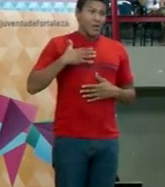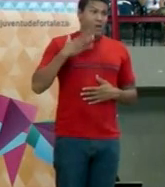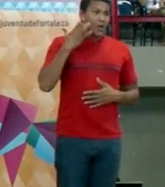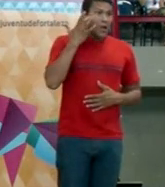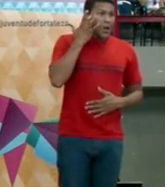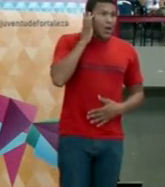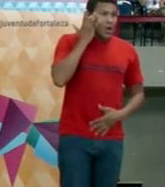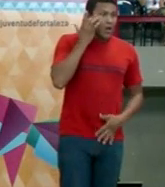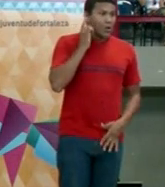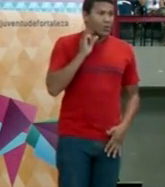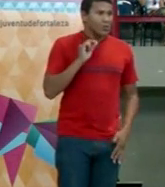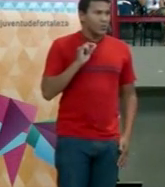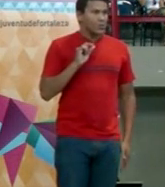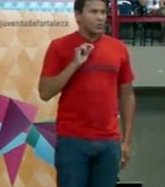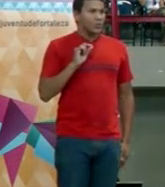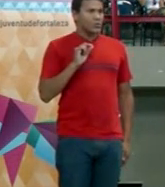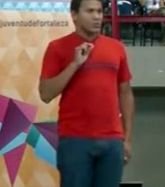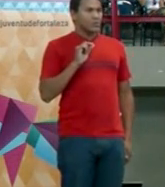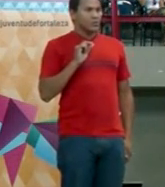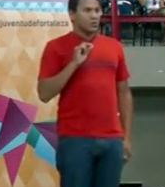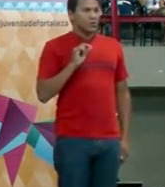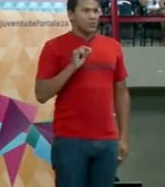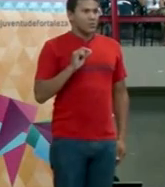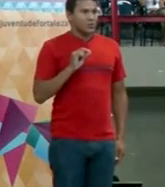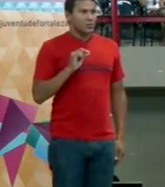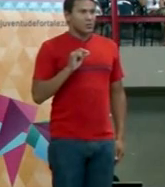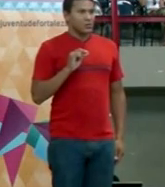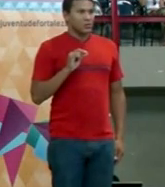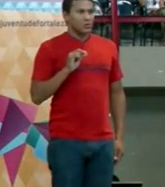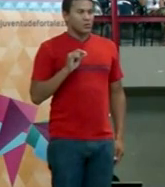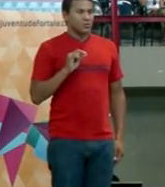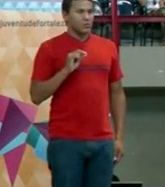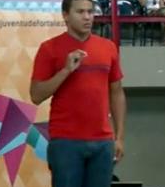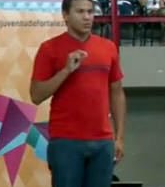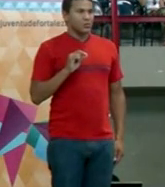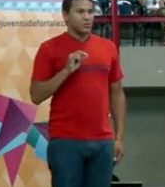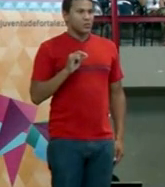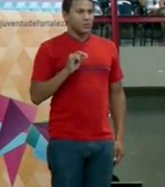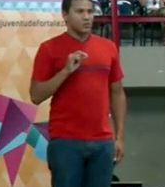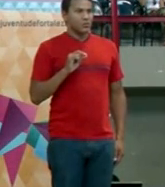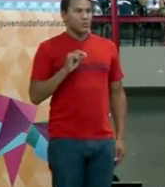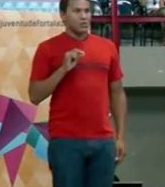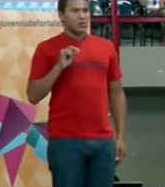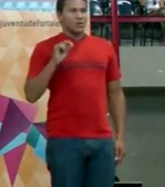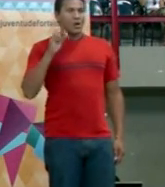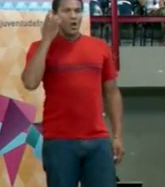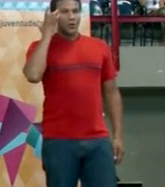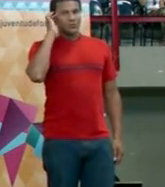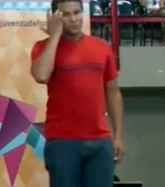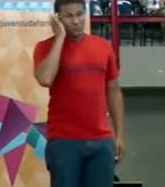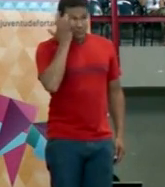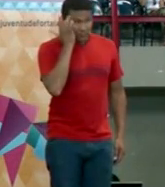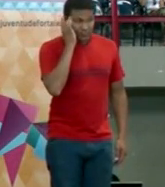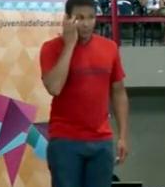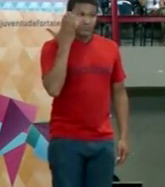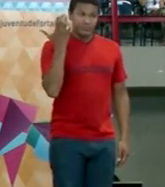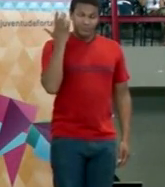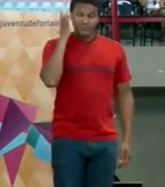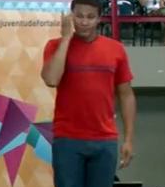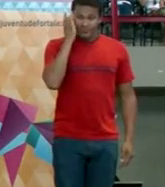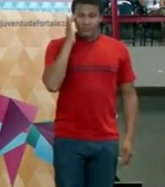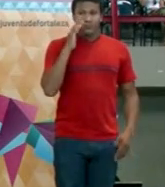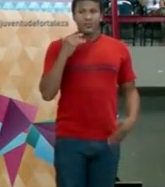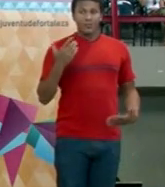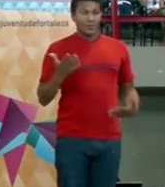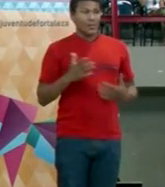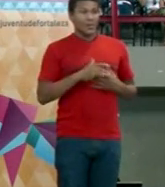das do ano passado, não dá para prever. Mas um assunto muito importante que nós já falamos, e ele vai estar